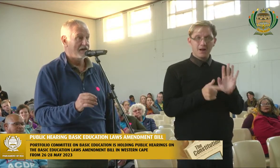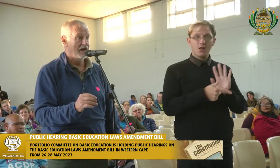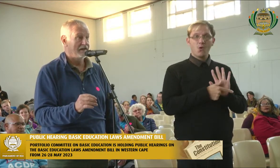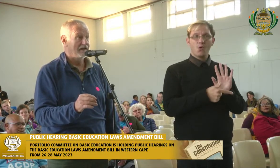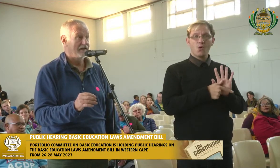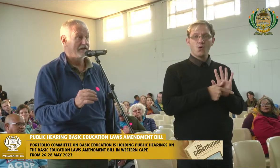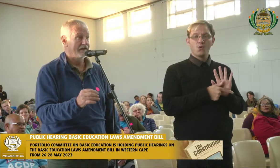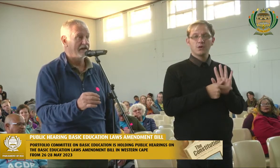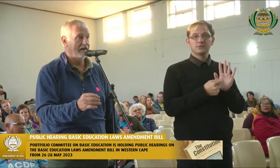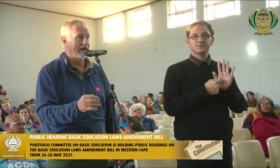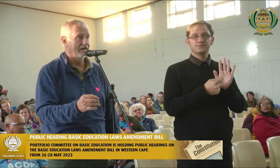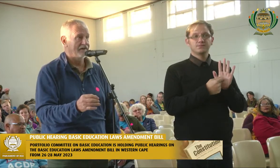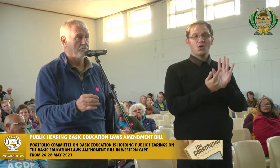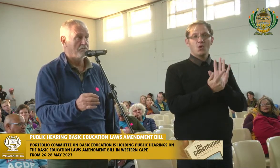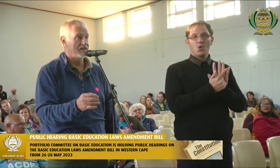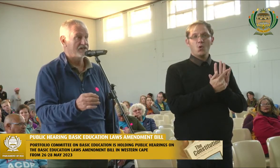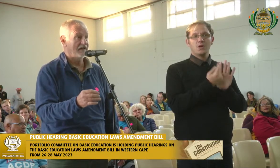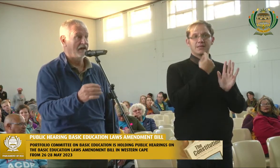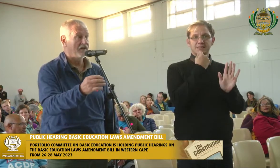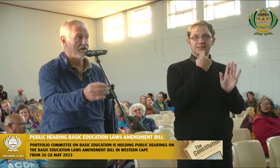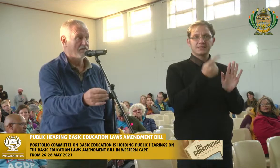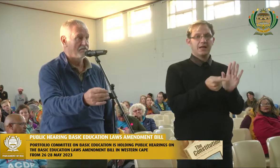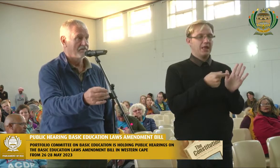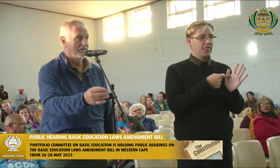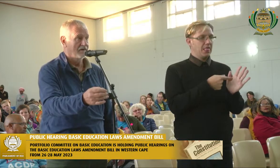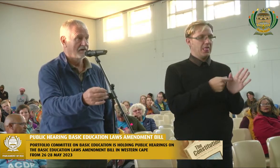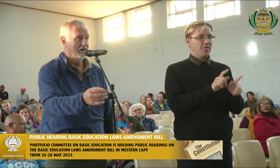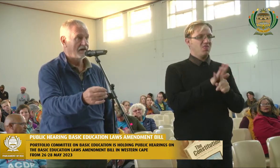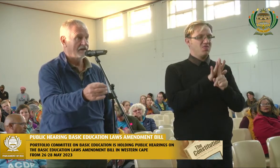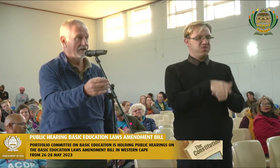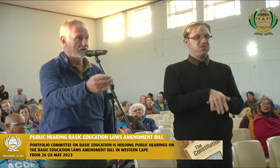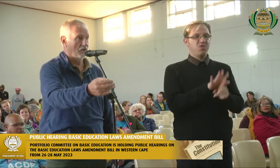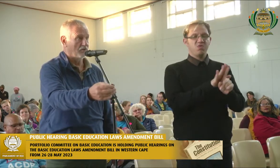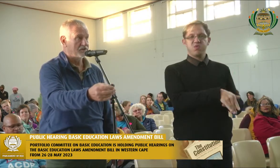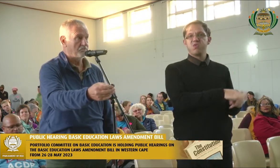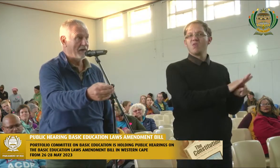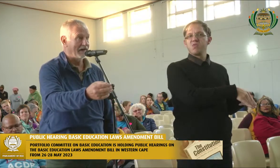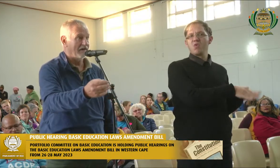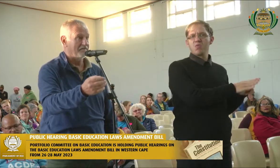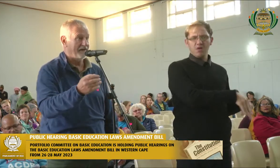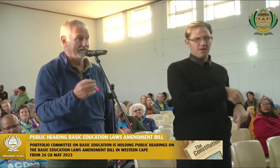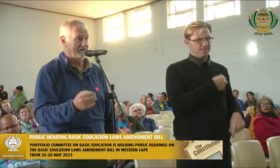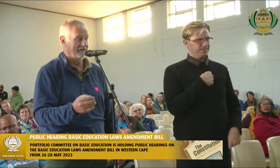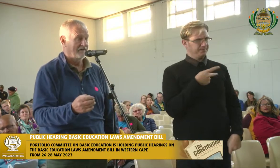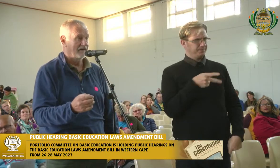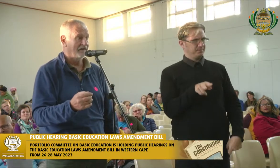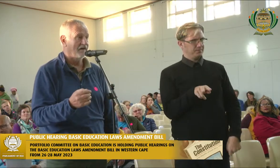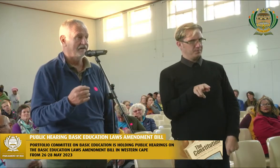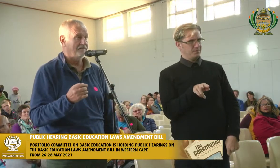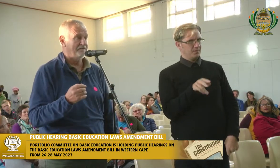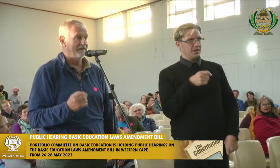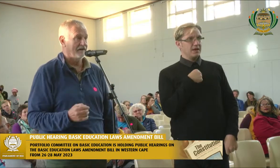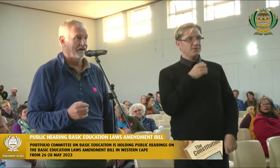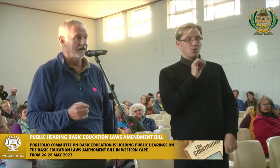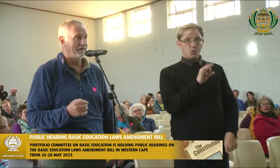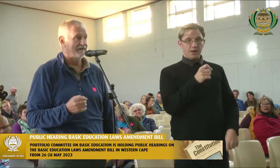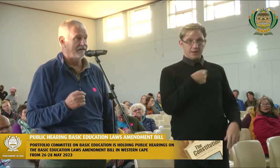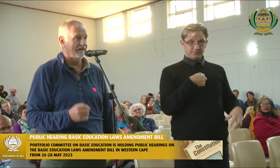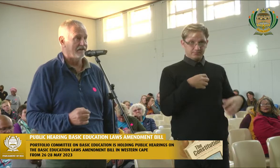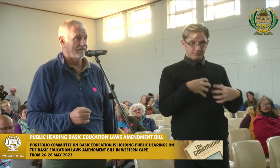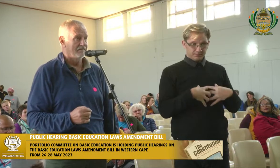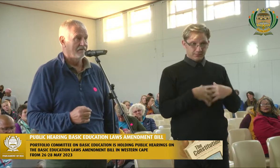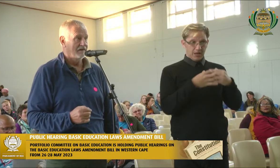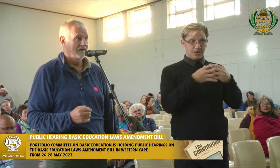kinders hulle hierdie regte misgun. En as ons Bella wet gaan aktiveer, gaan